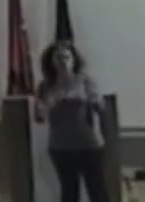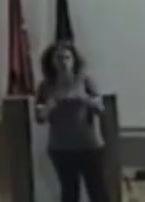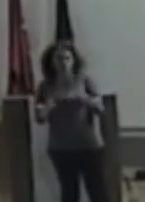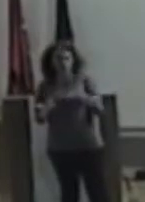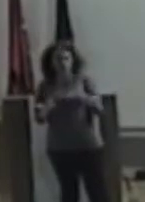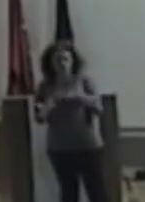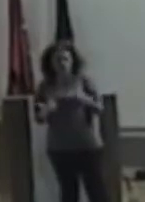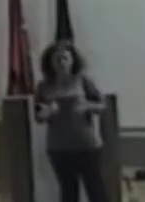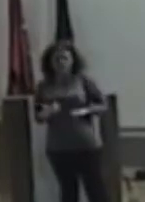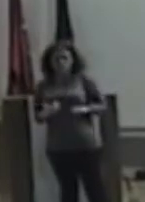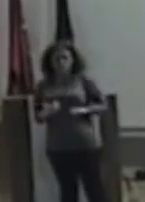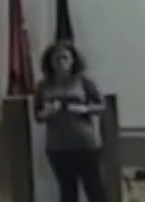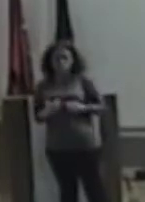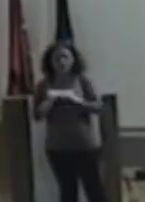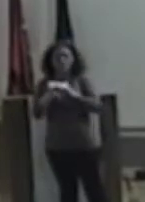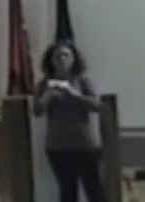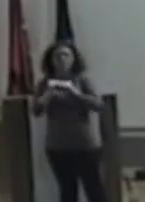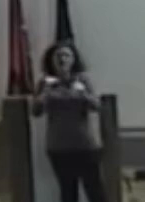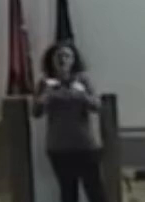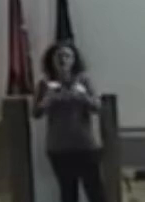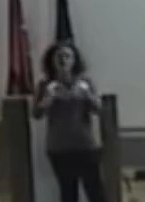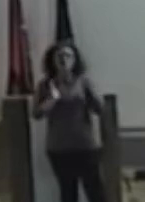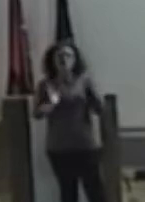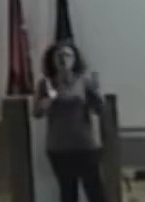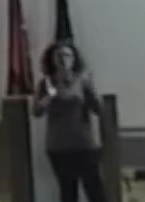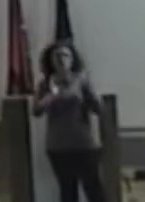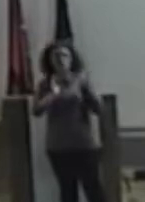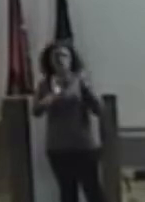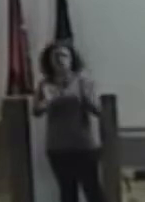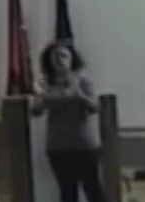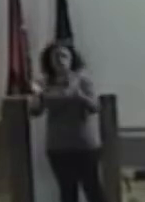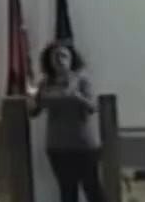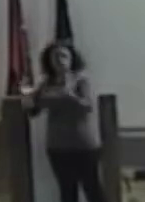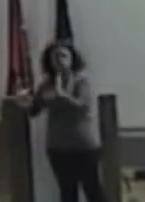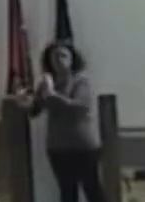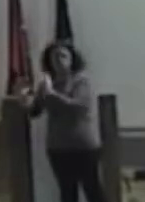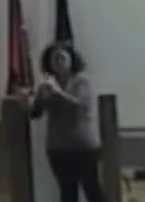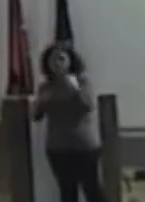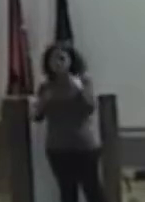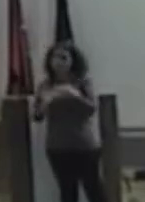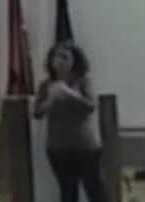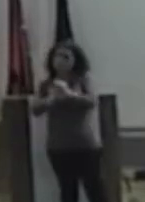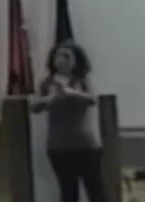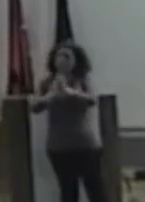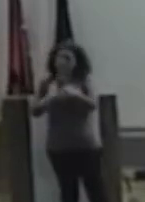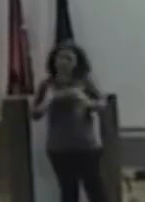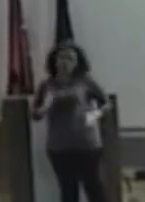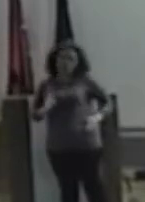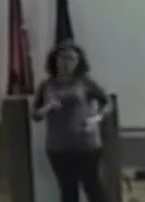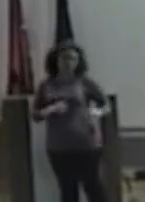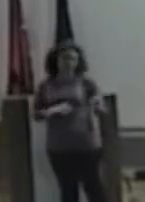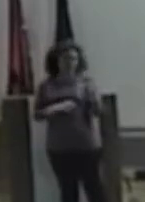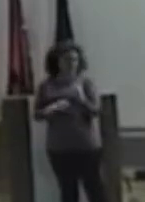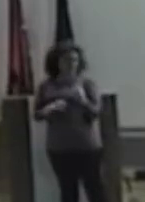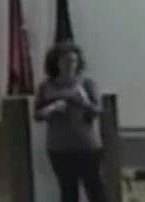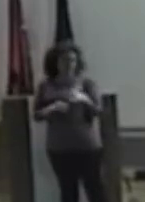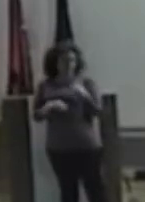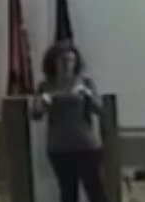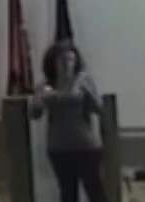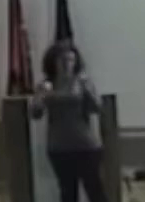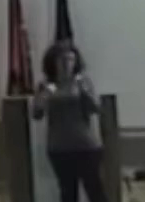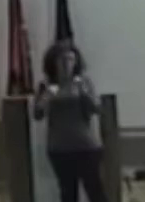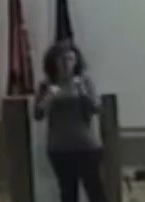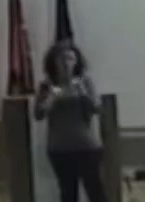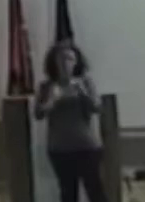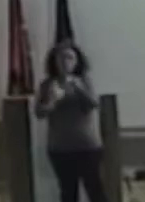la cantidad de insulina basal que necesito en cada momento, y por eso esta es una indicación clara de una bomba de insulina que me permita poner una